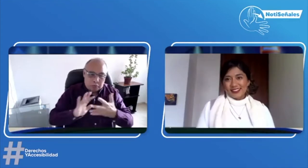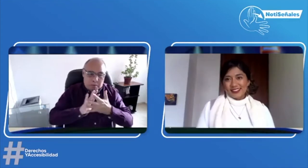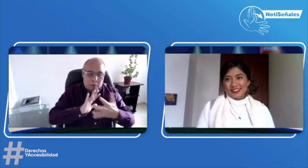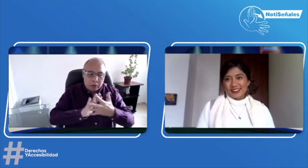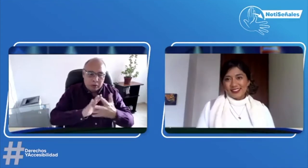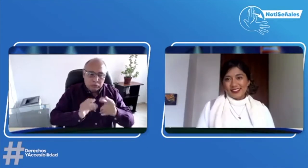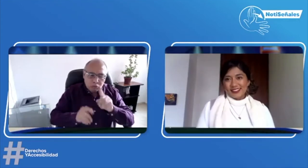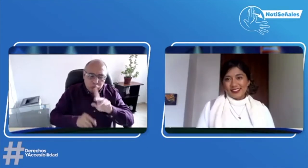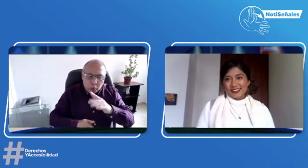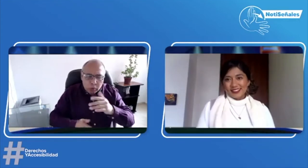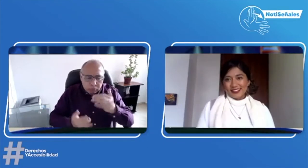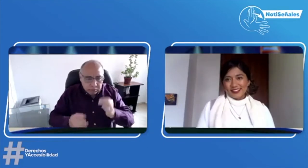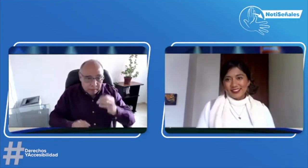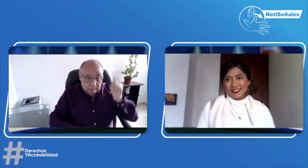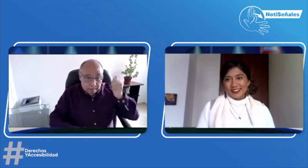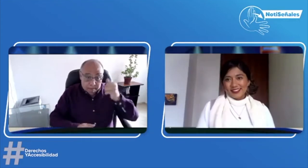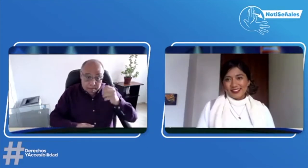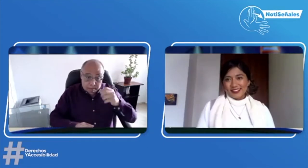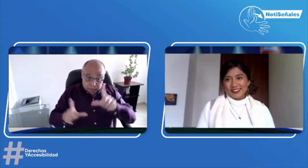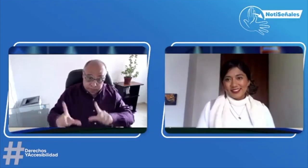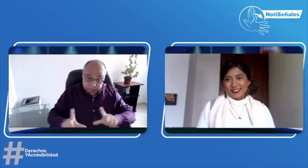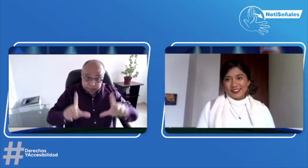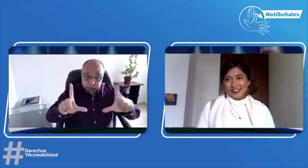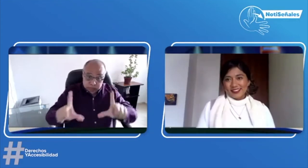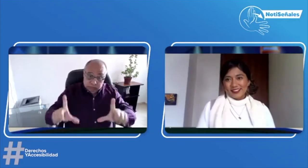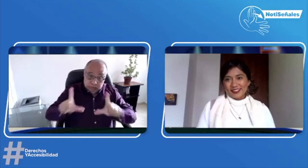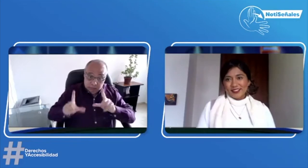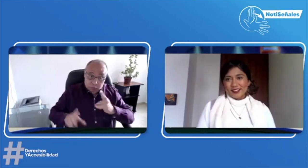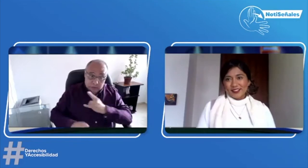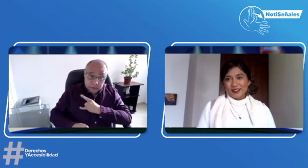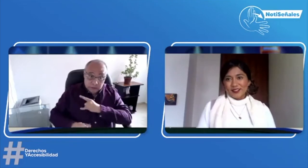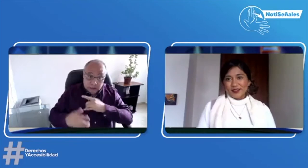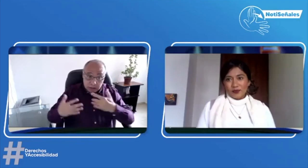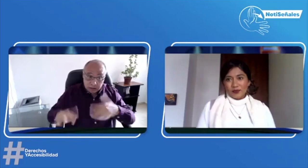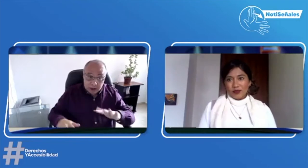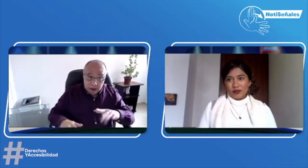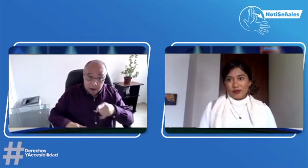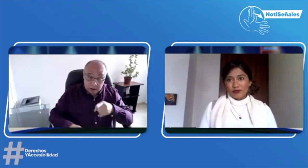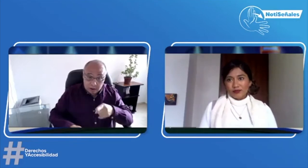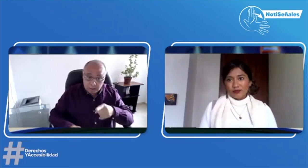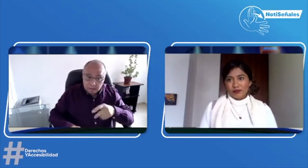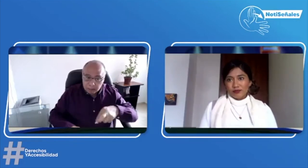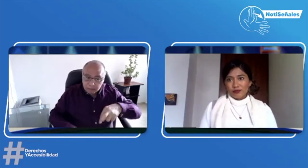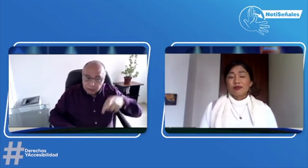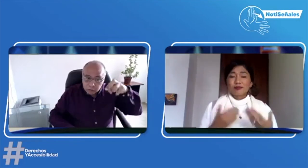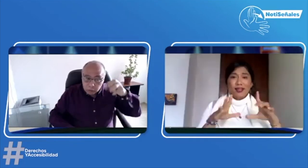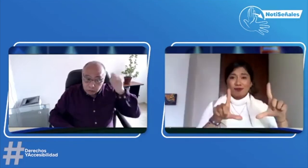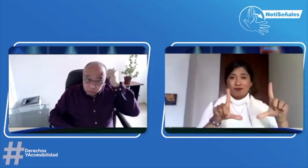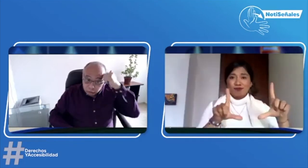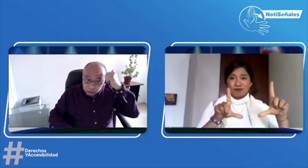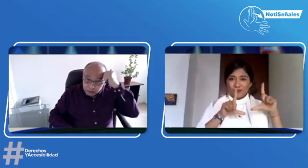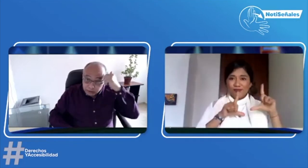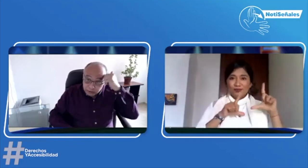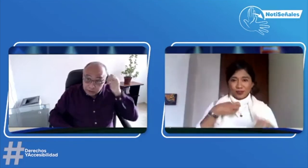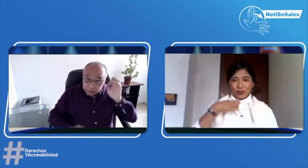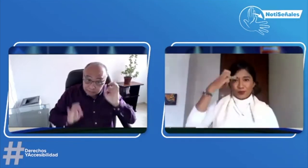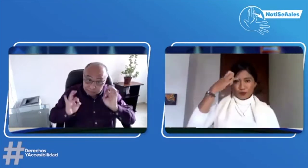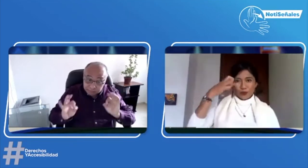por eso que nos cuentas. Eres modelo lingüístico, pero ya estás graduada de una universidad, eres una profesional.